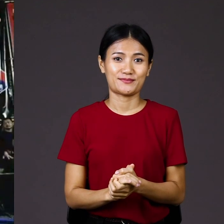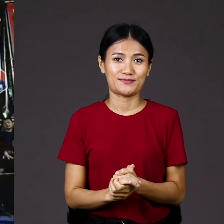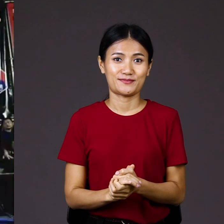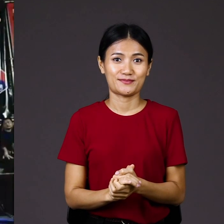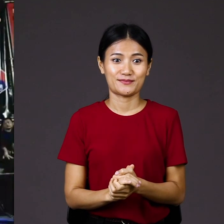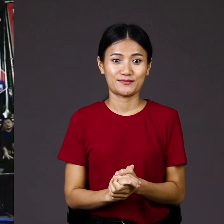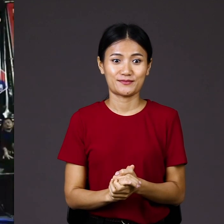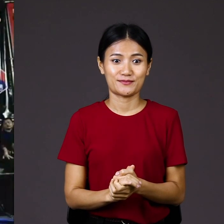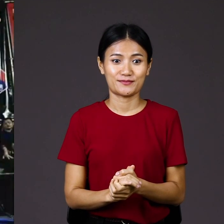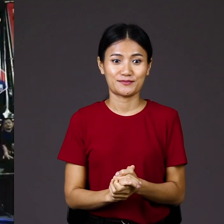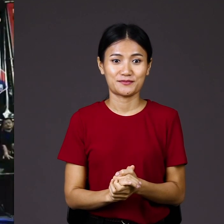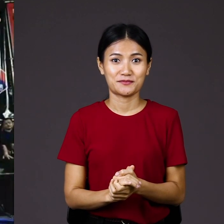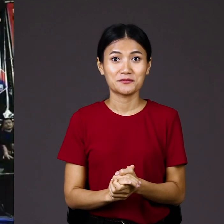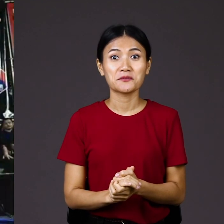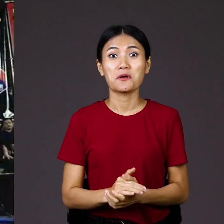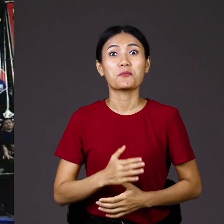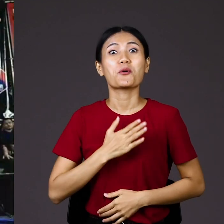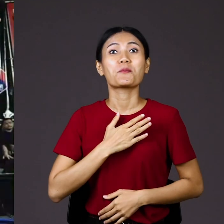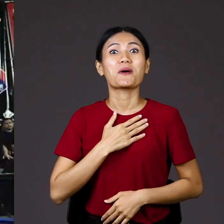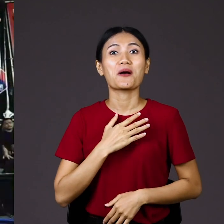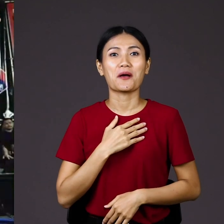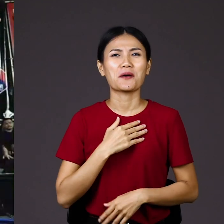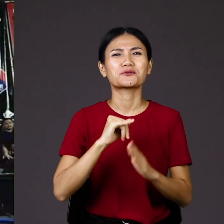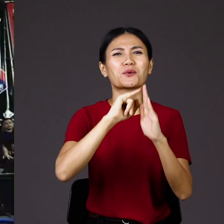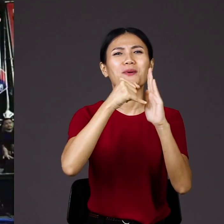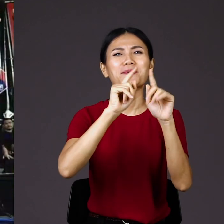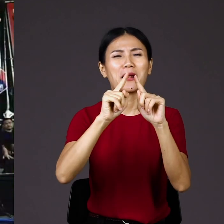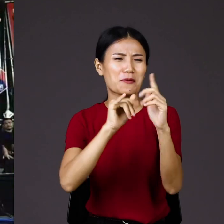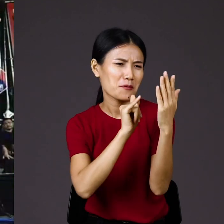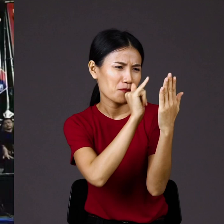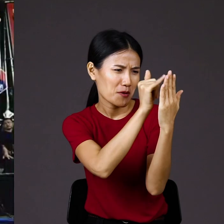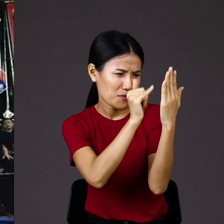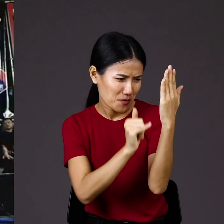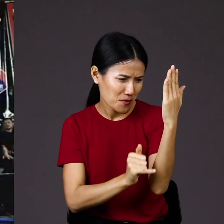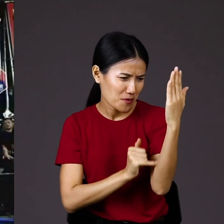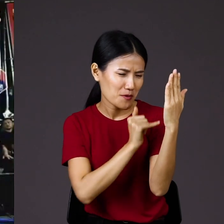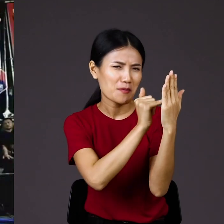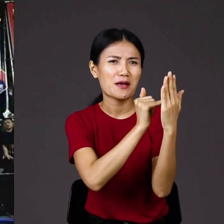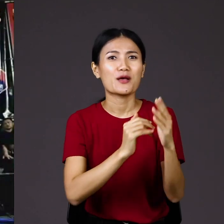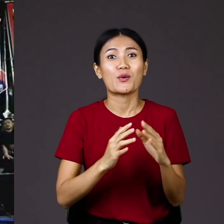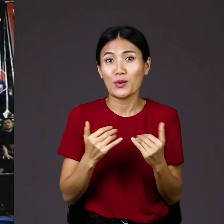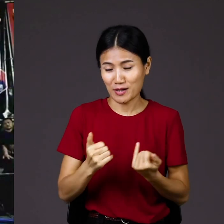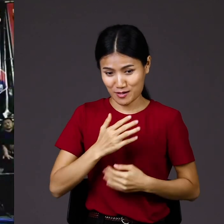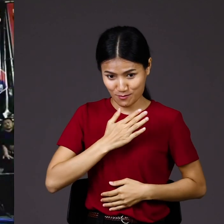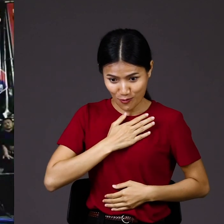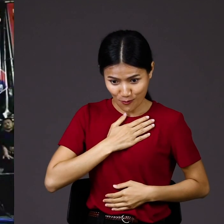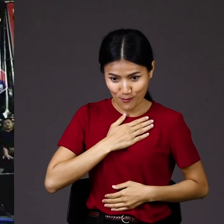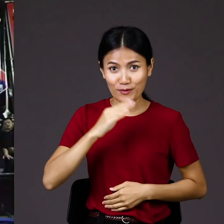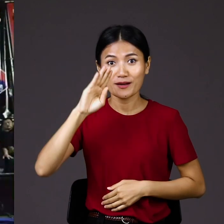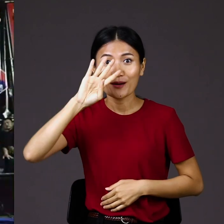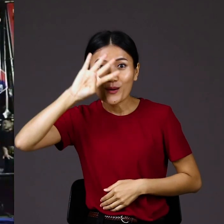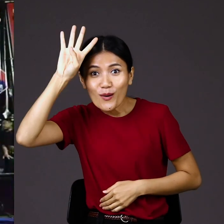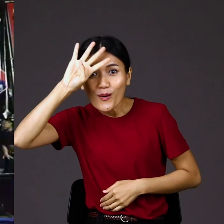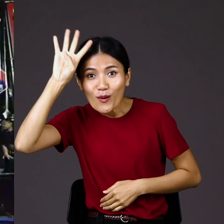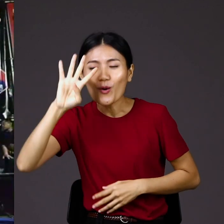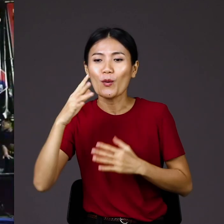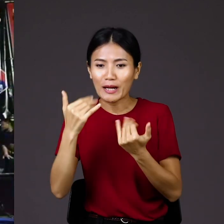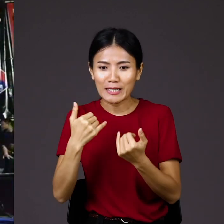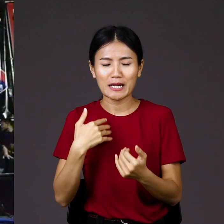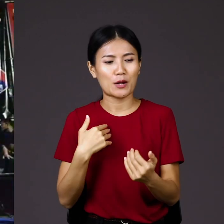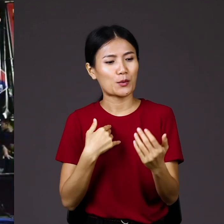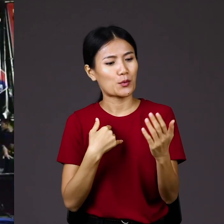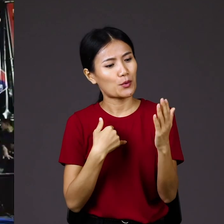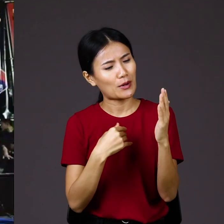เดินทางกันมาหลากหลายจังหวัดครับวันนี้ทั้งคุณธนาธรทั้งผมก็ตะลุย